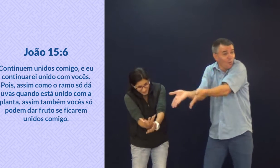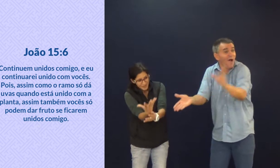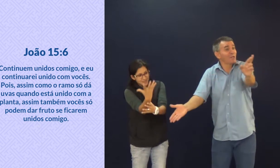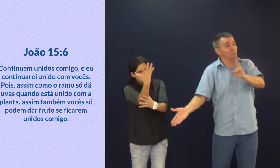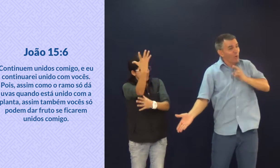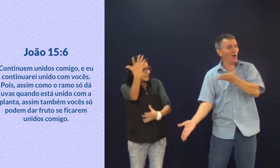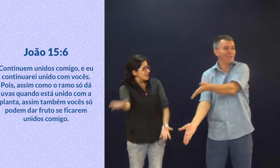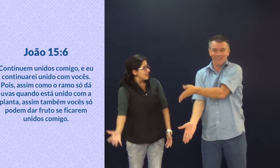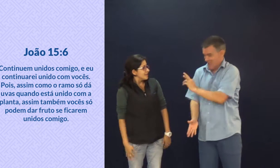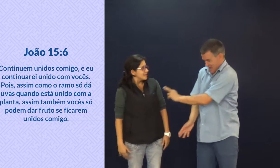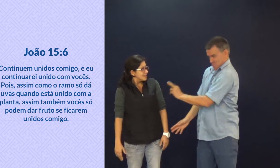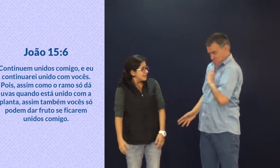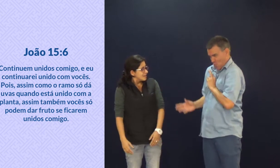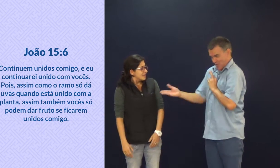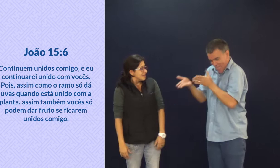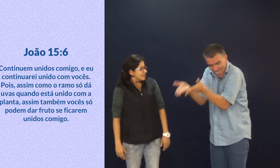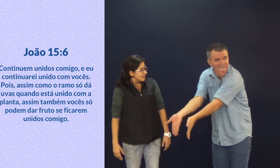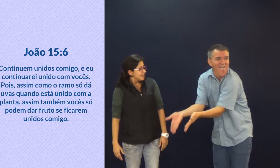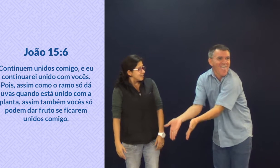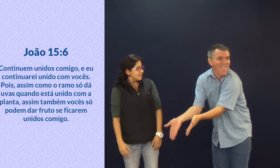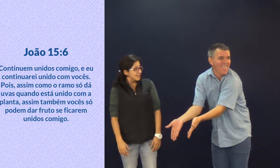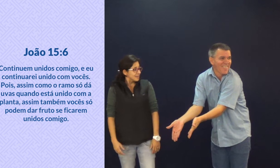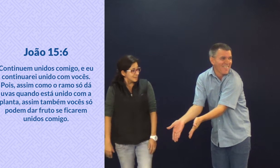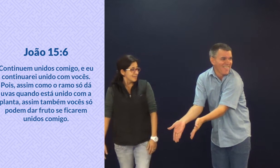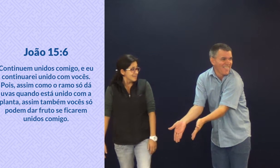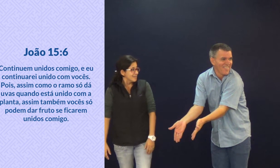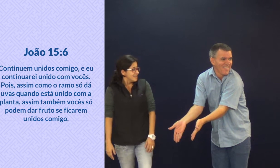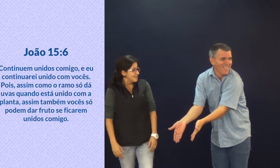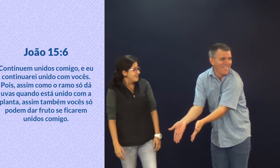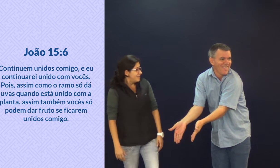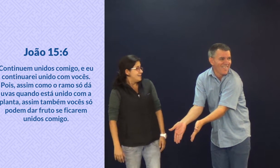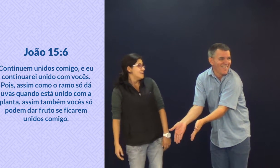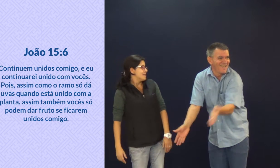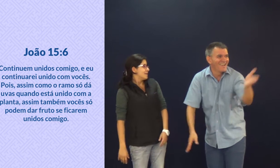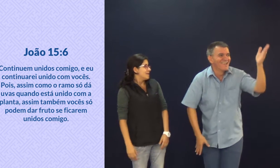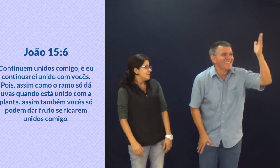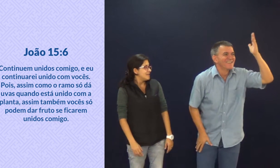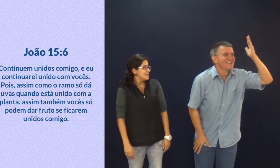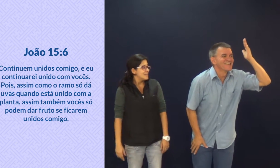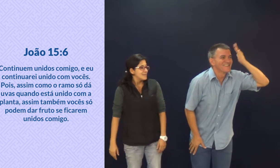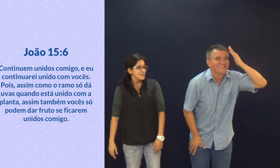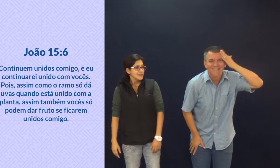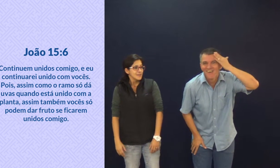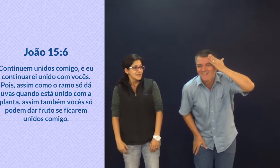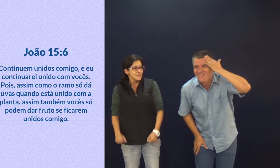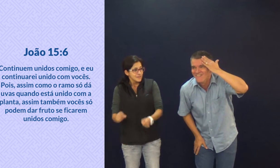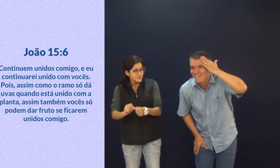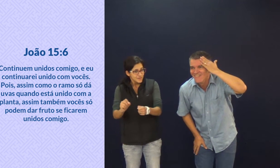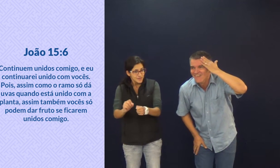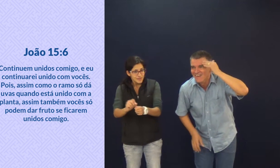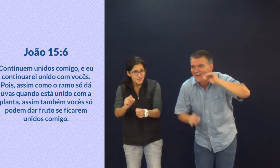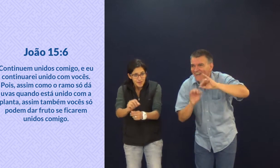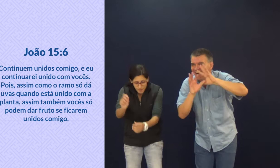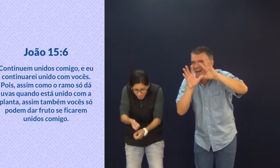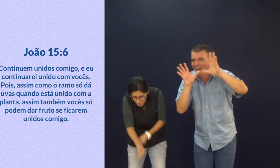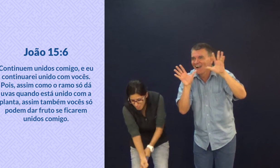ao começar como a semente essa resposta porque a fruta vem da semente sabe se